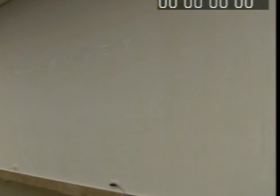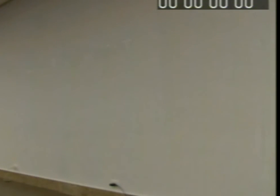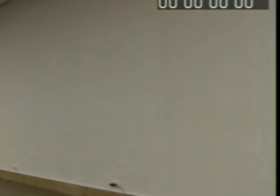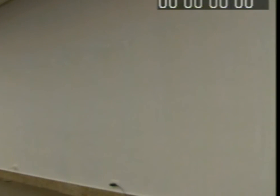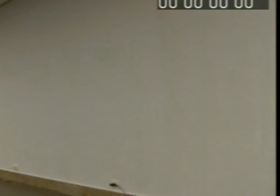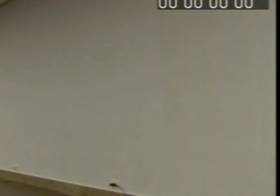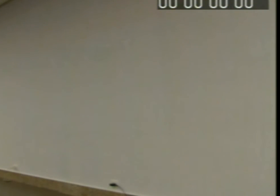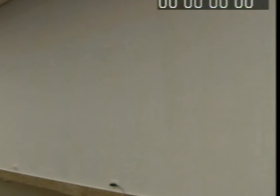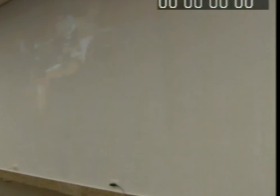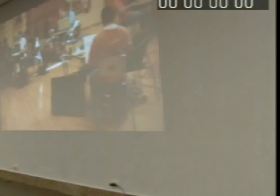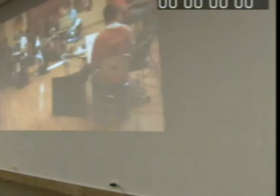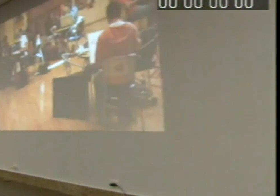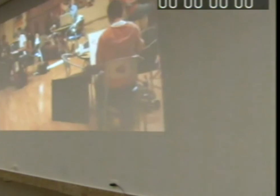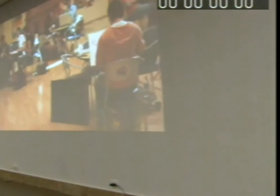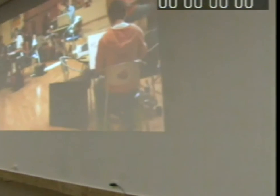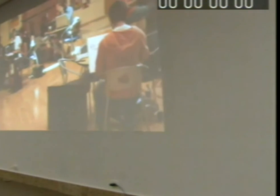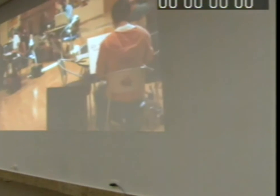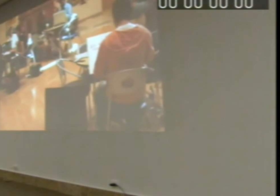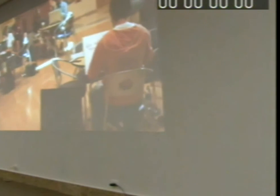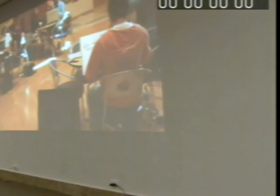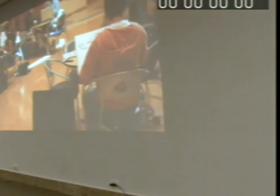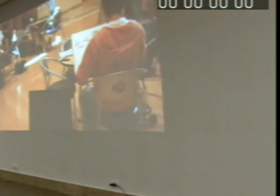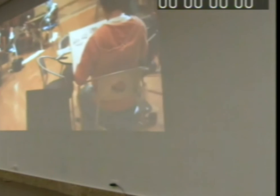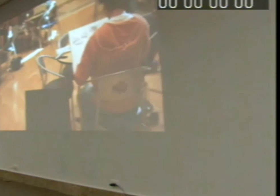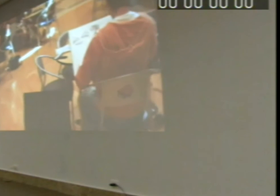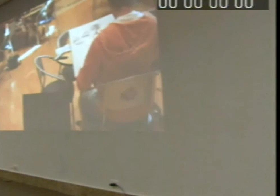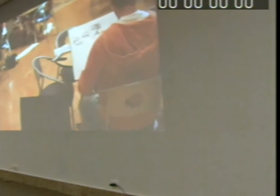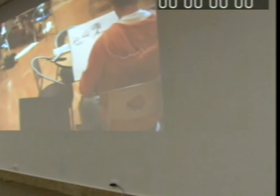ver eu vou ter